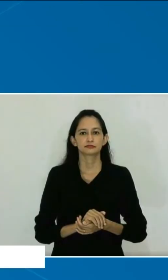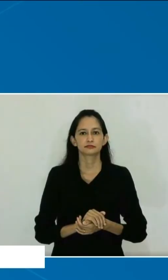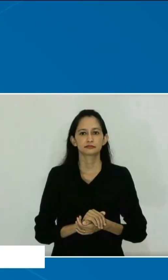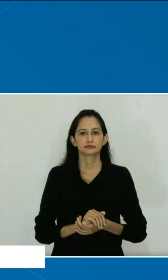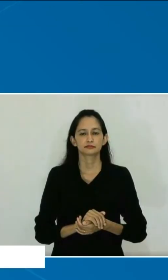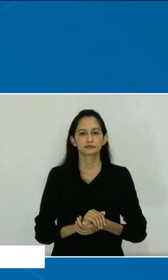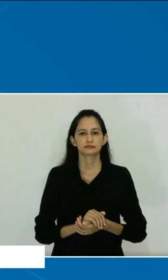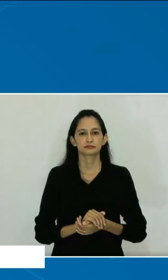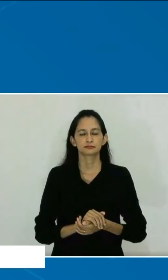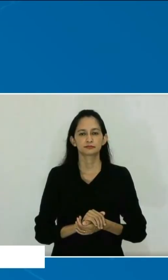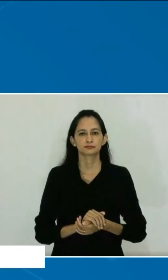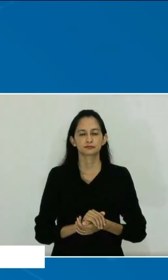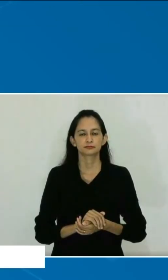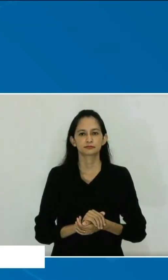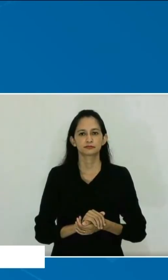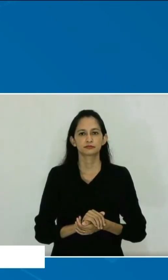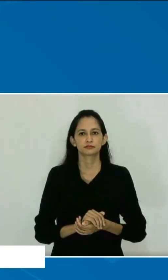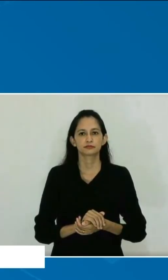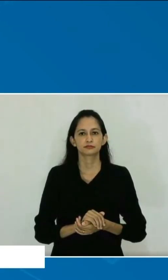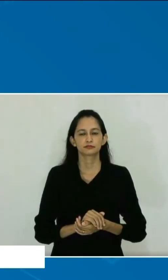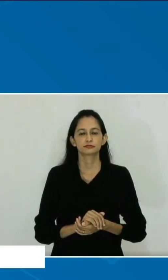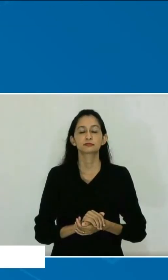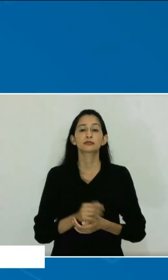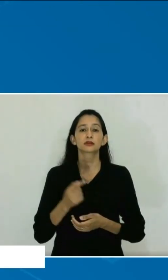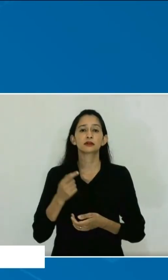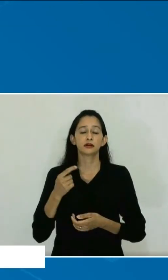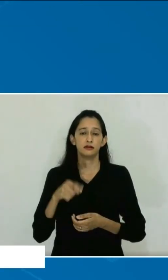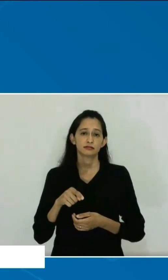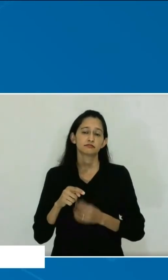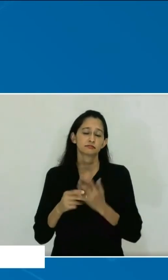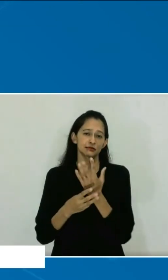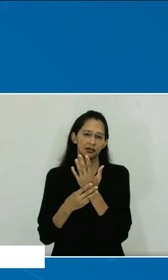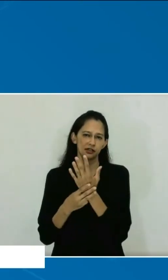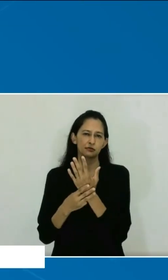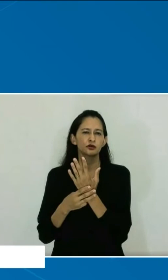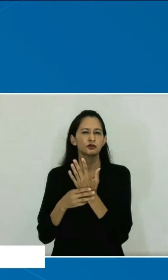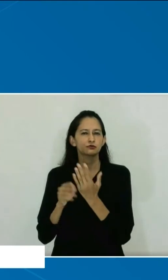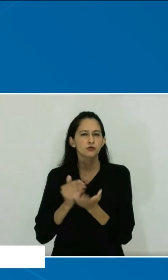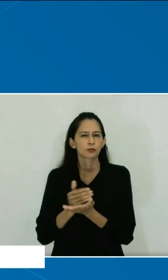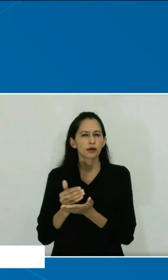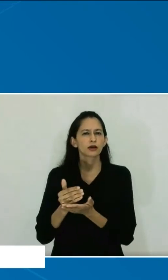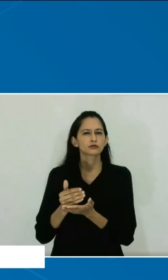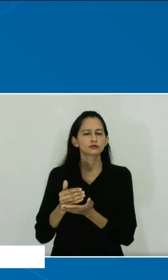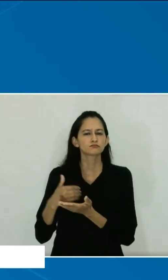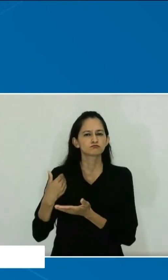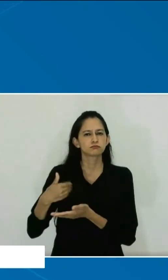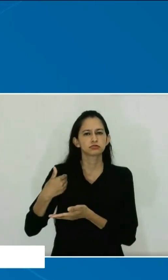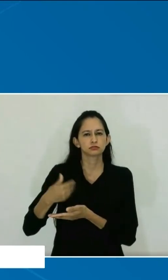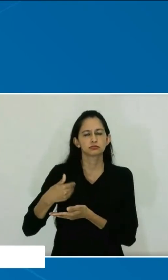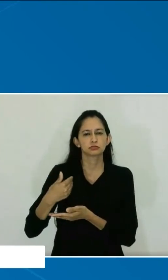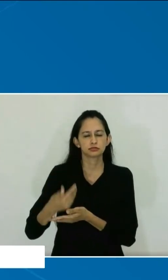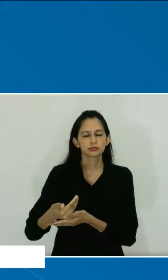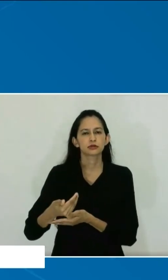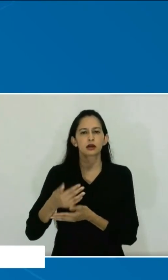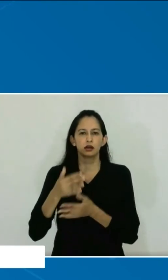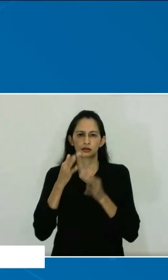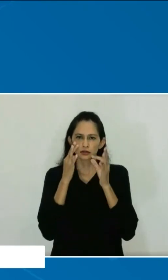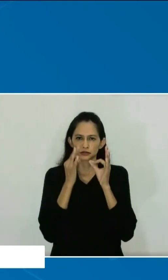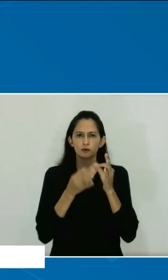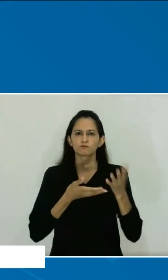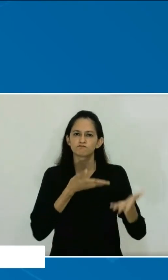A nossa instituição tem, sim, desde o primeiro momento, trabalhado muito na atenção do